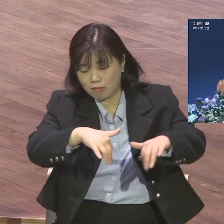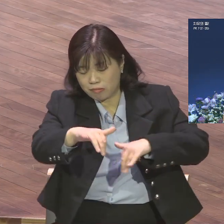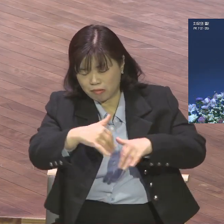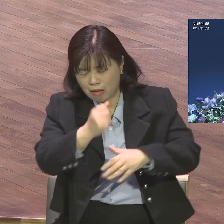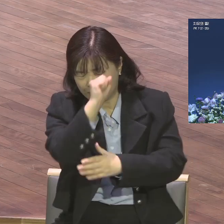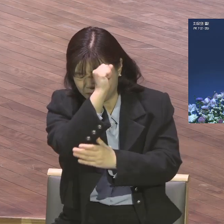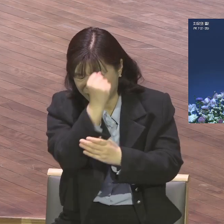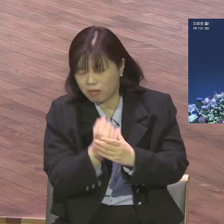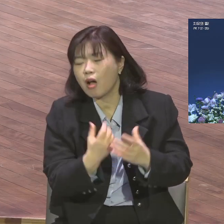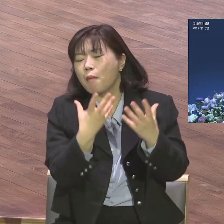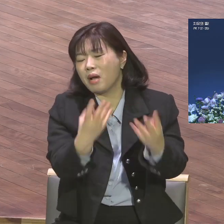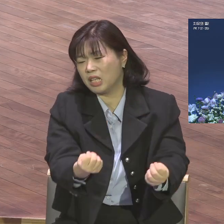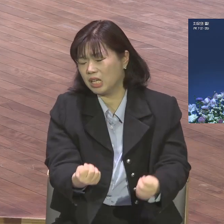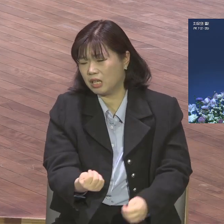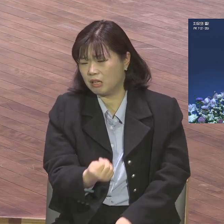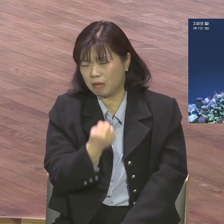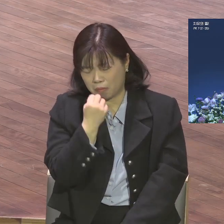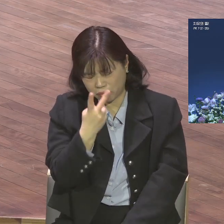하나도 없어.